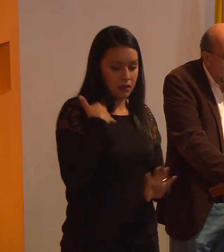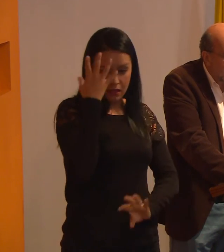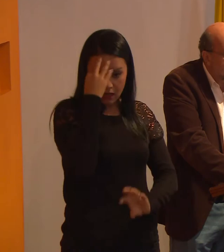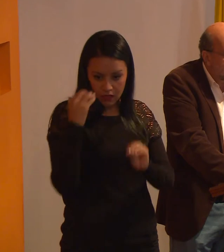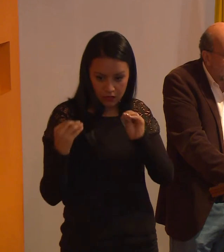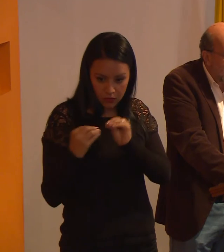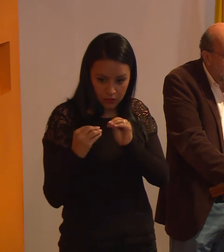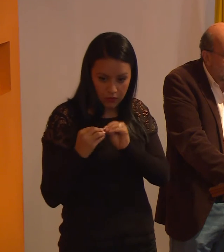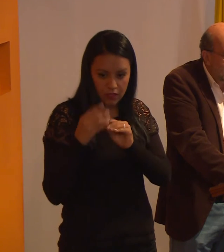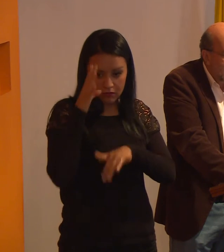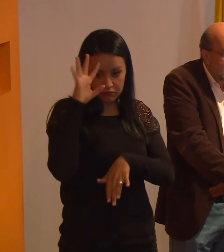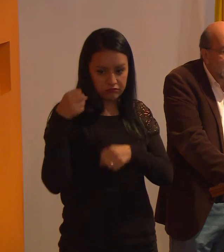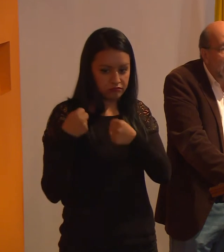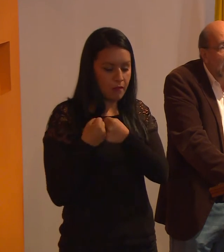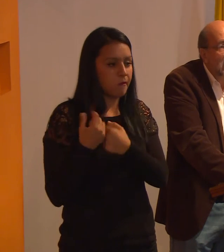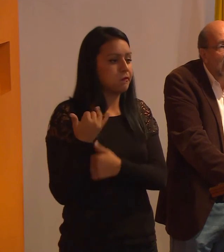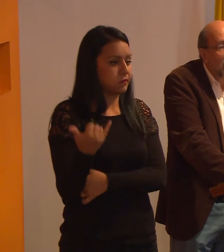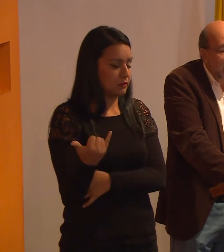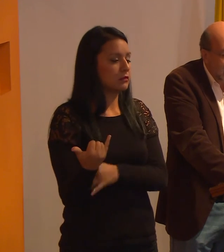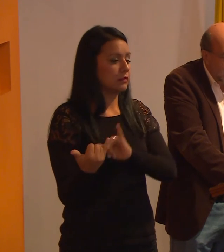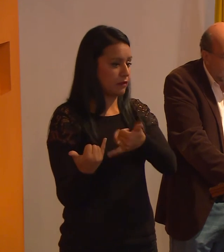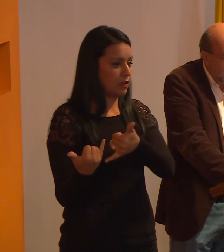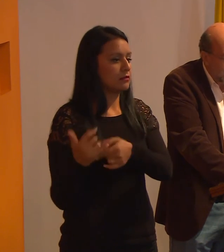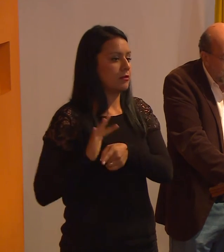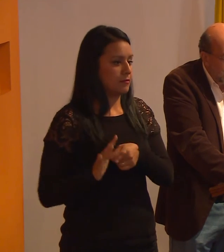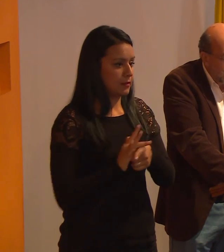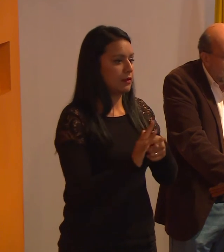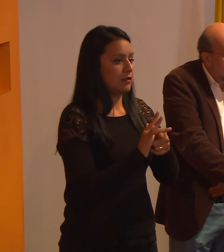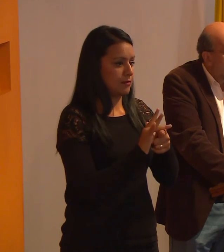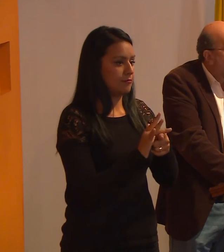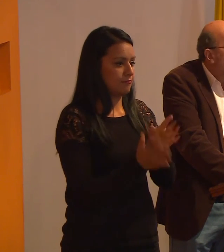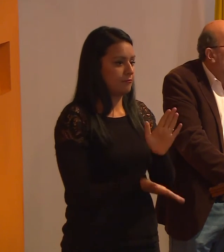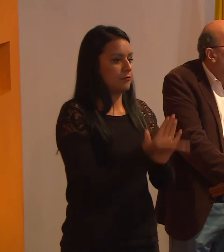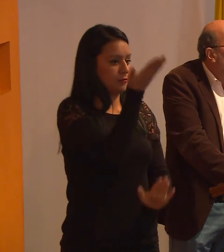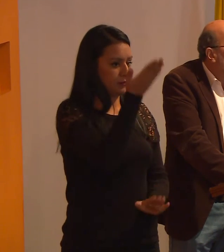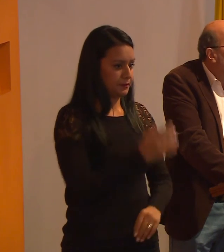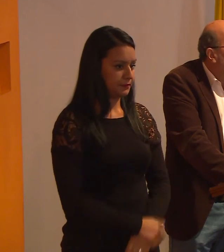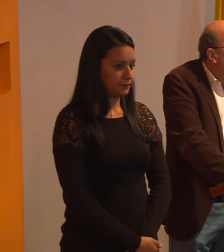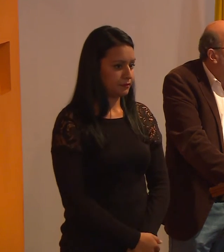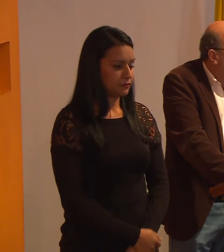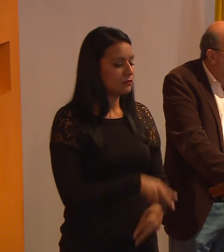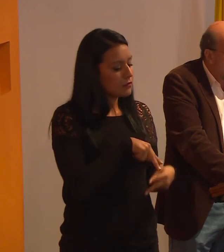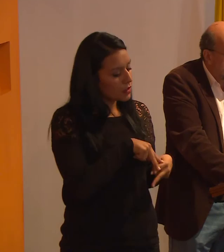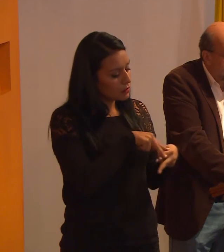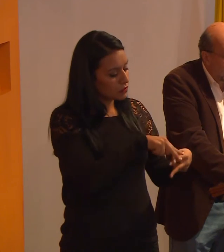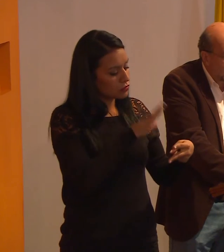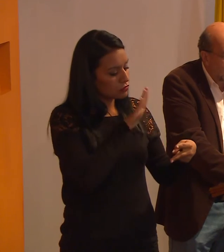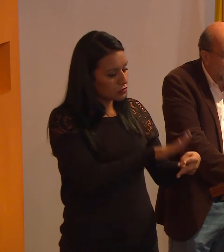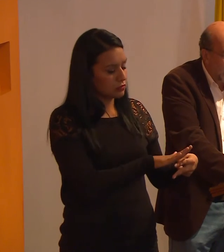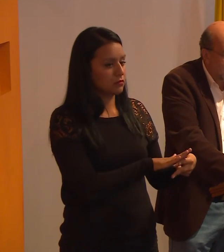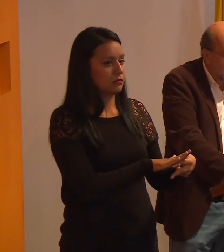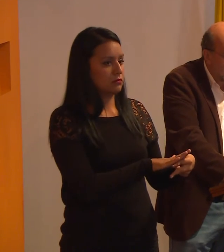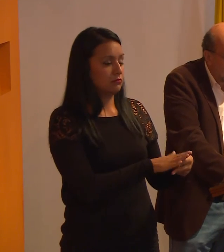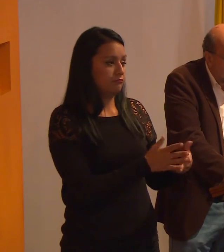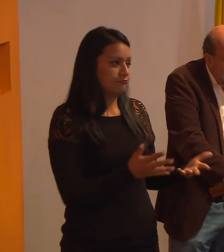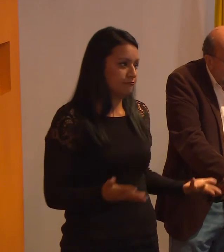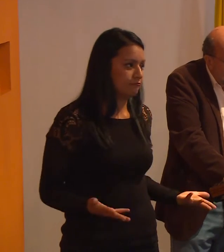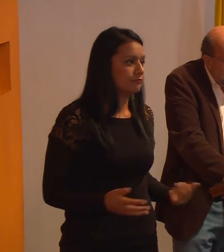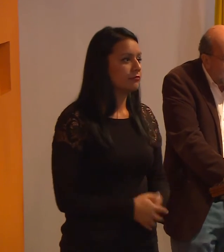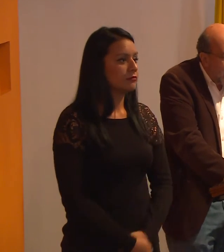acuerdos convencionales, será establecido. Los recursos propios, por